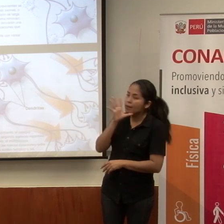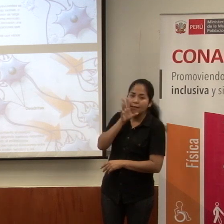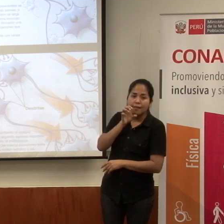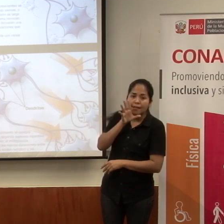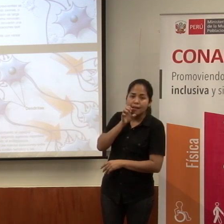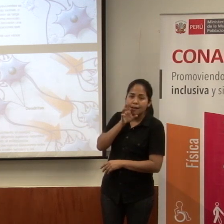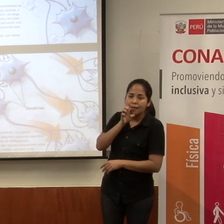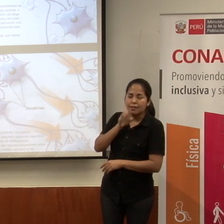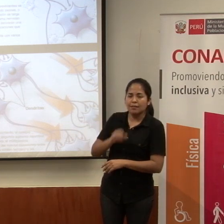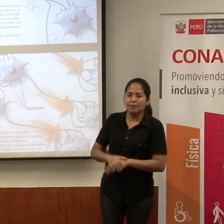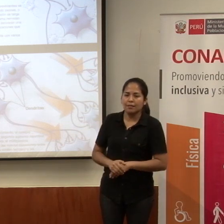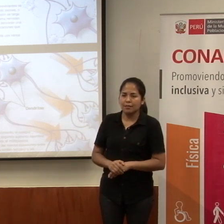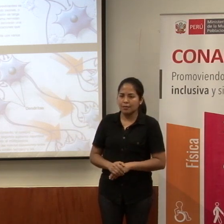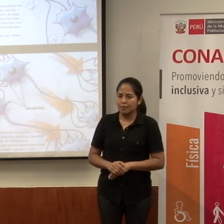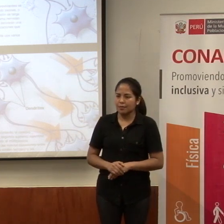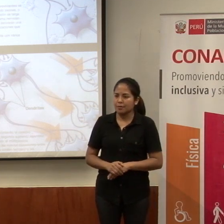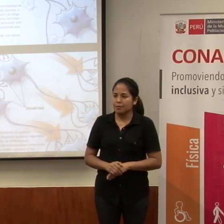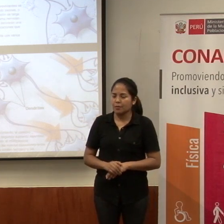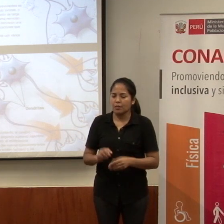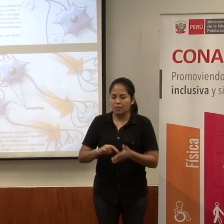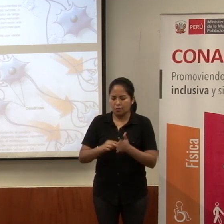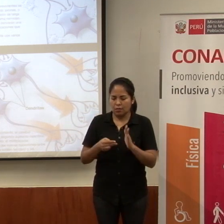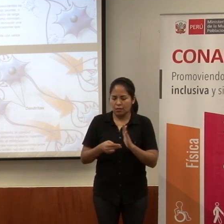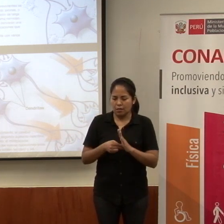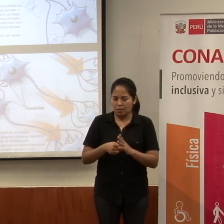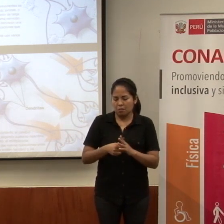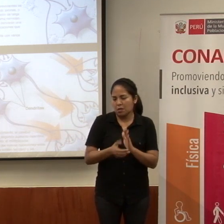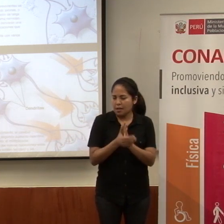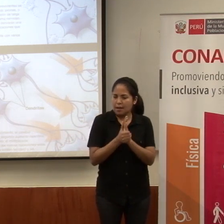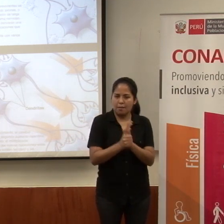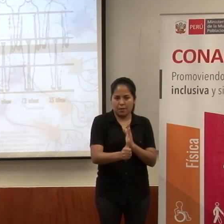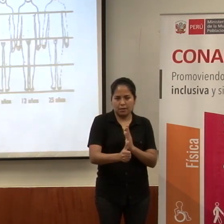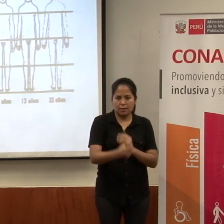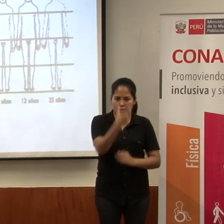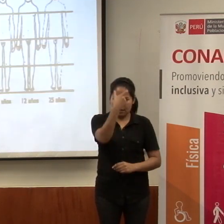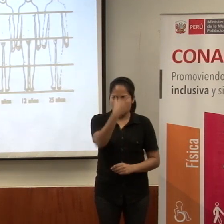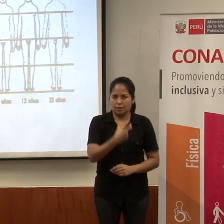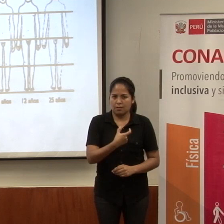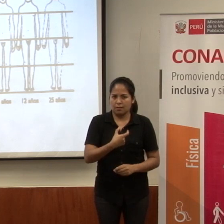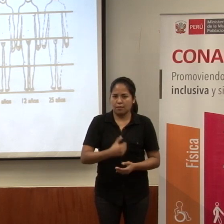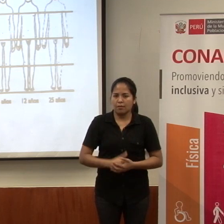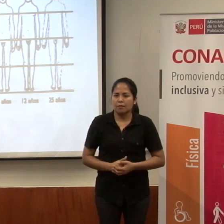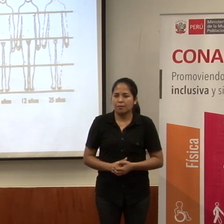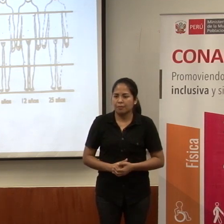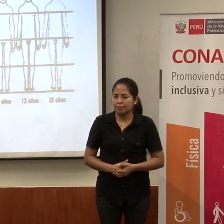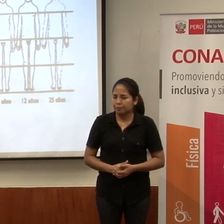son las que van a quedar como capacidades para toda la vida.